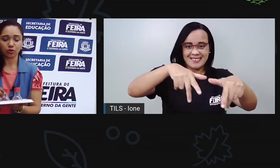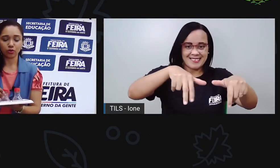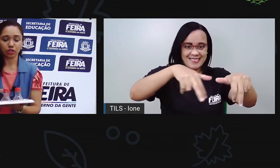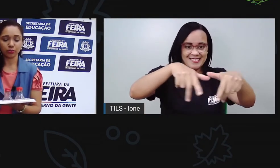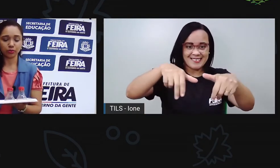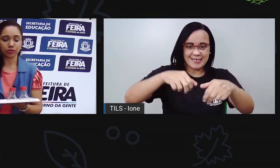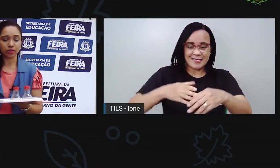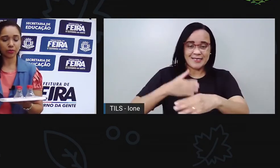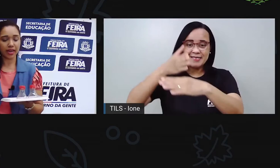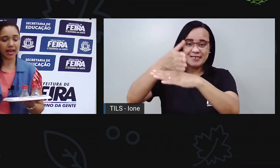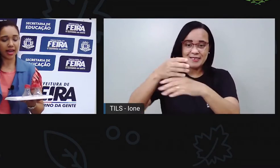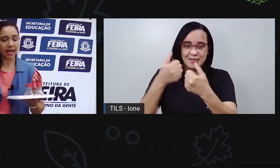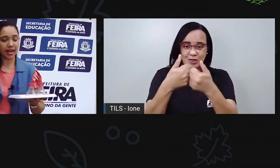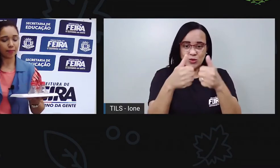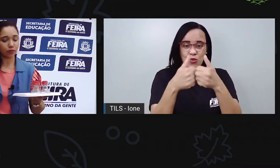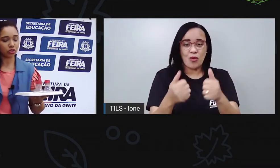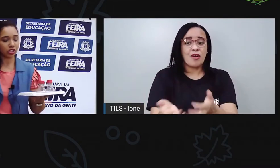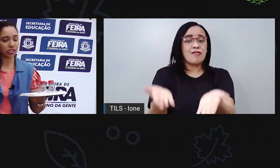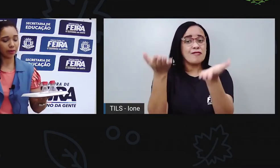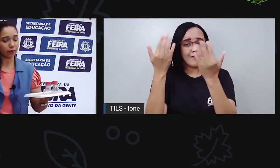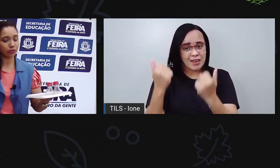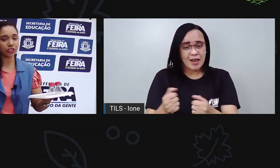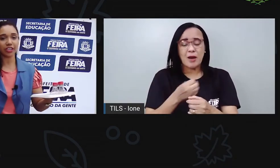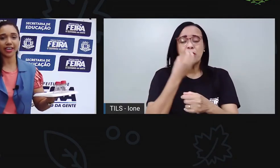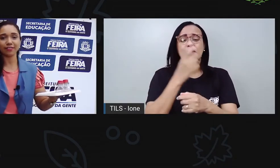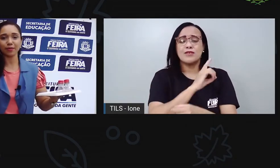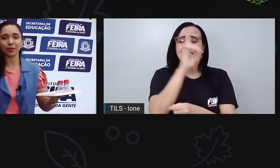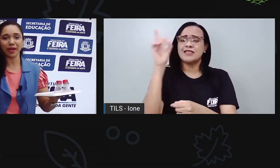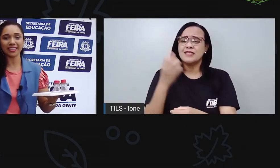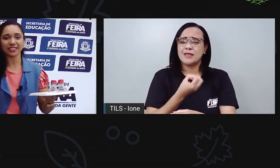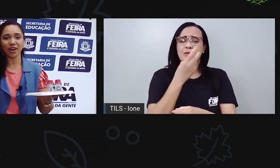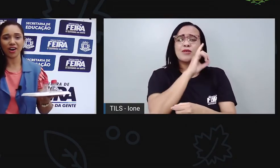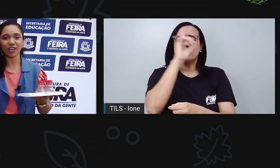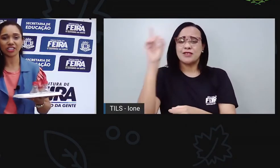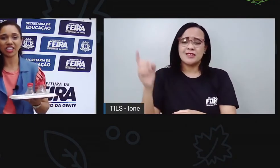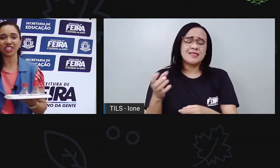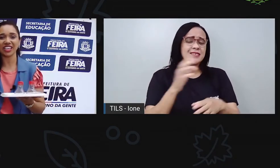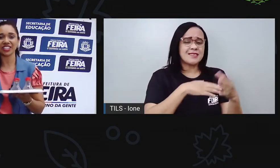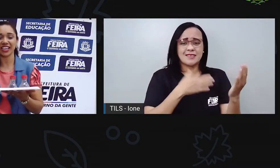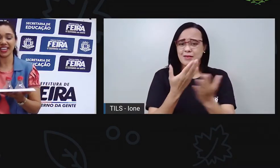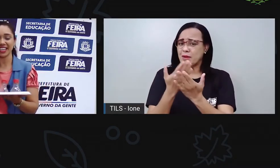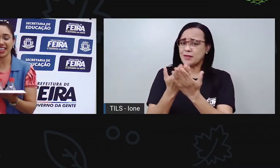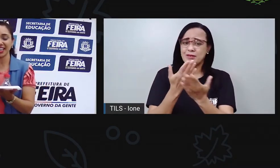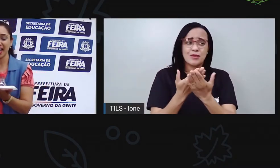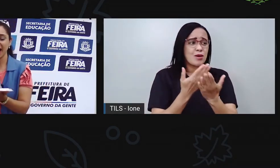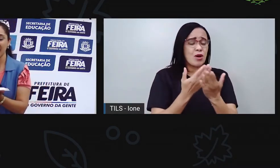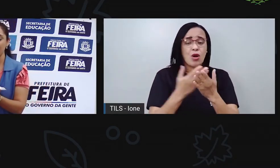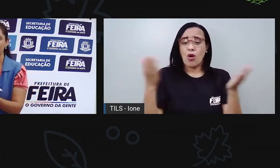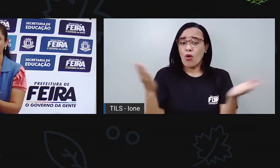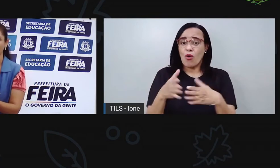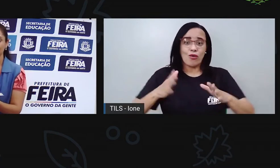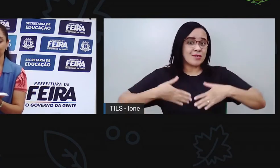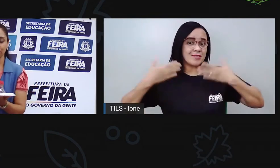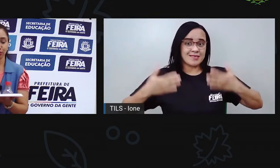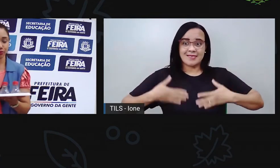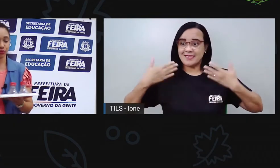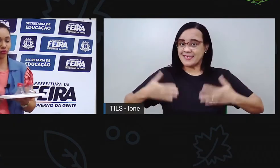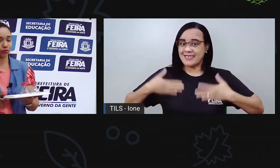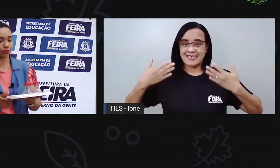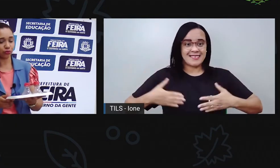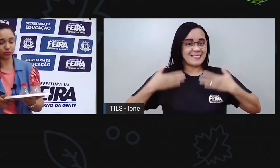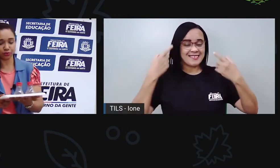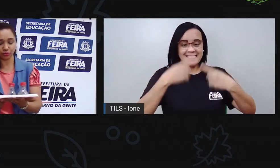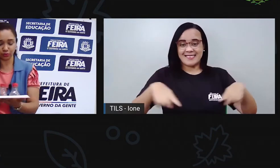Entrou no ônibus, vamos lá! Bom dia, vamos para a escola, hoje é dia de alegria!